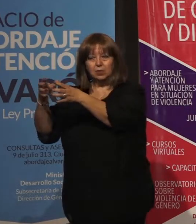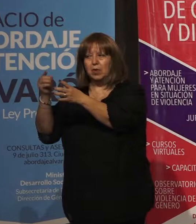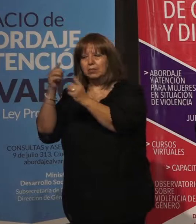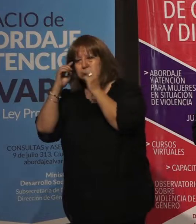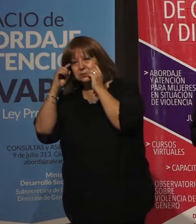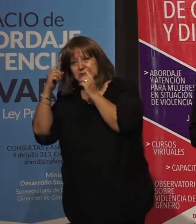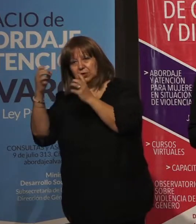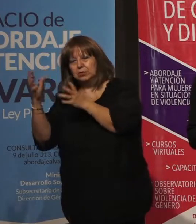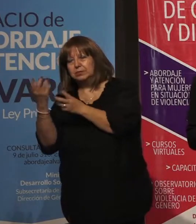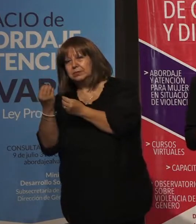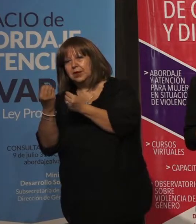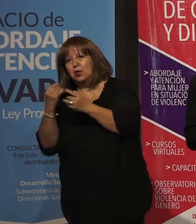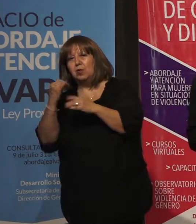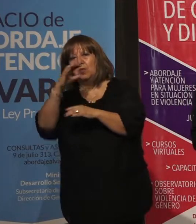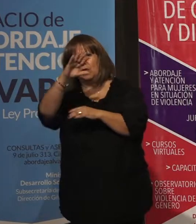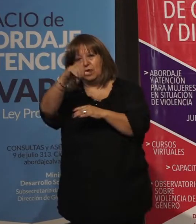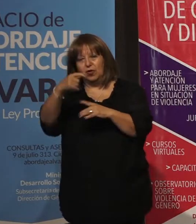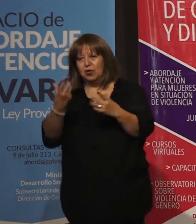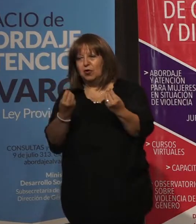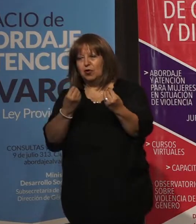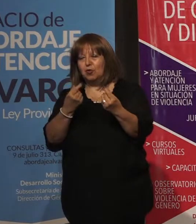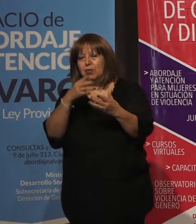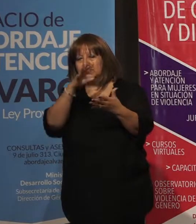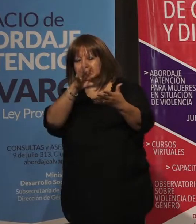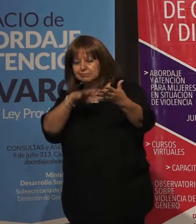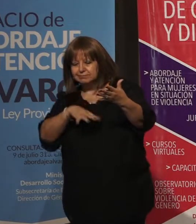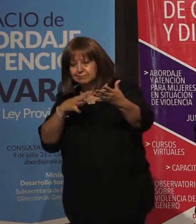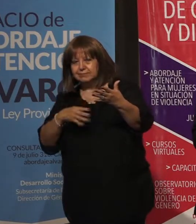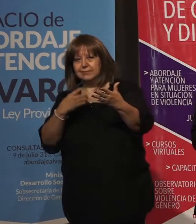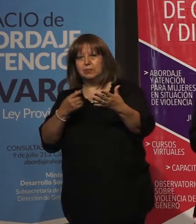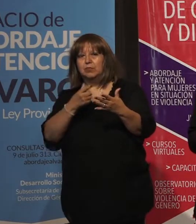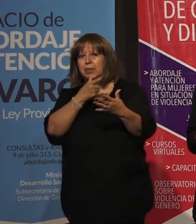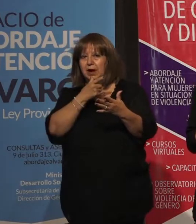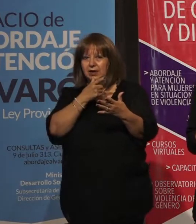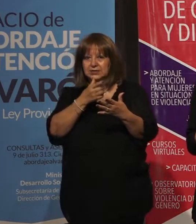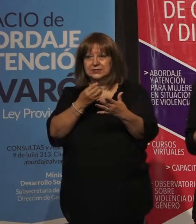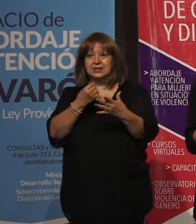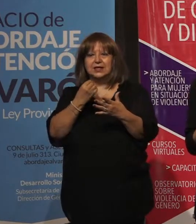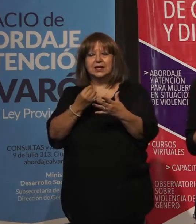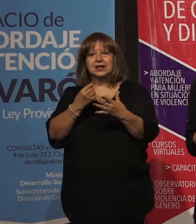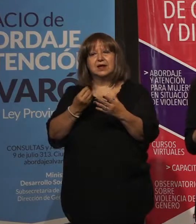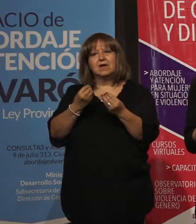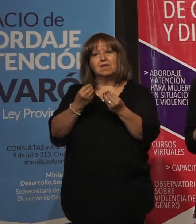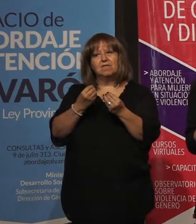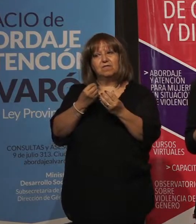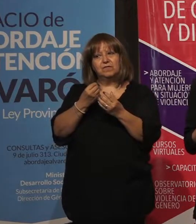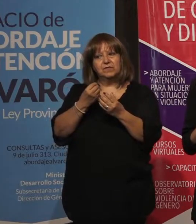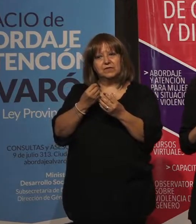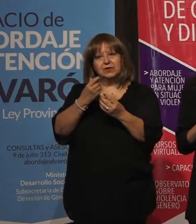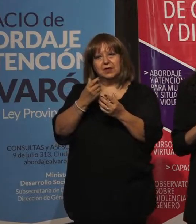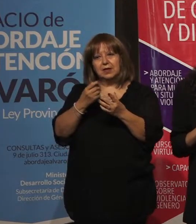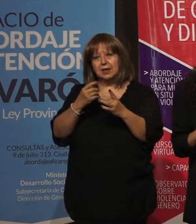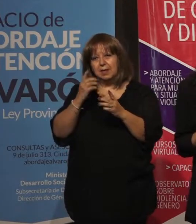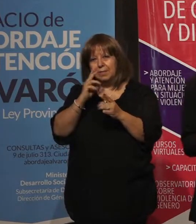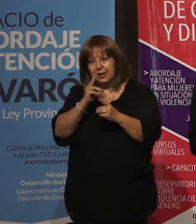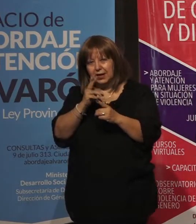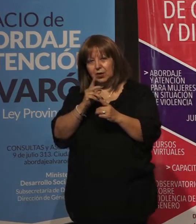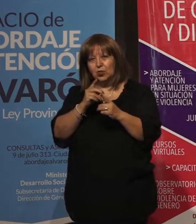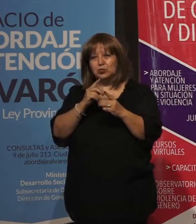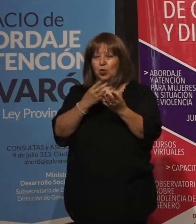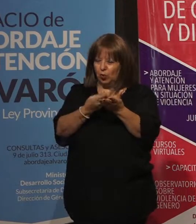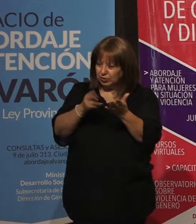hacen es un abordaje de un pronóstico de riesgo. Es decir, ¿qué riesgo tiene esa mujer de volver a